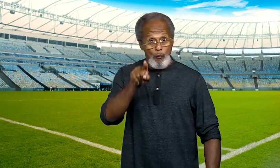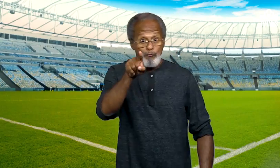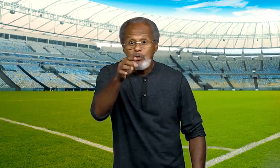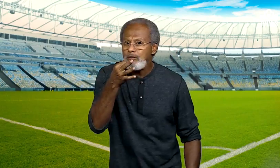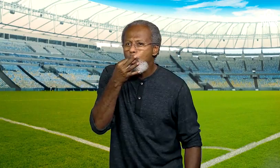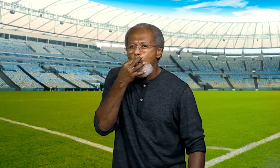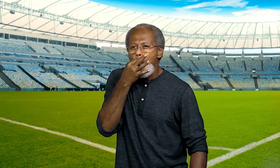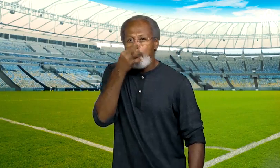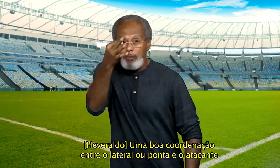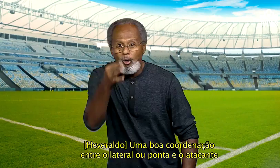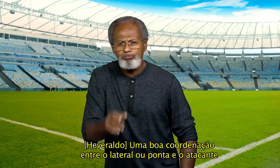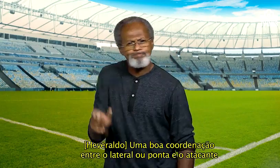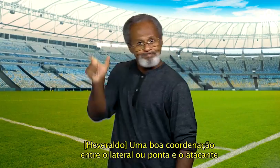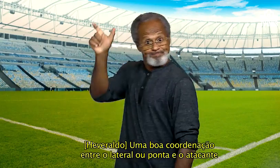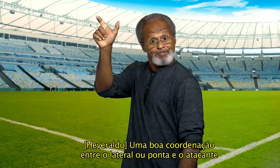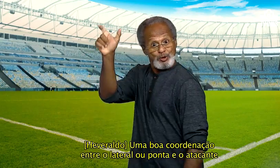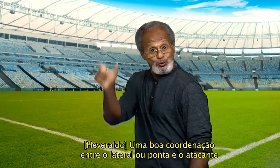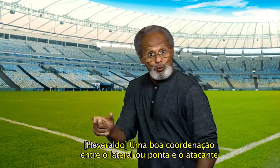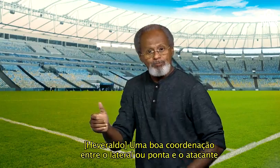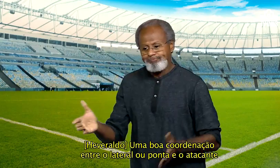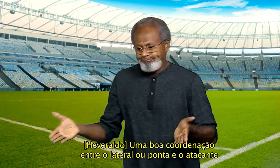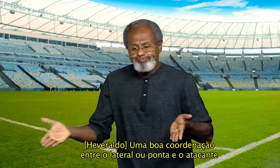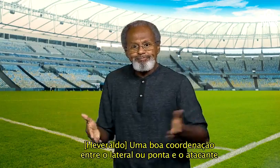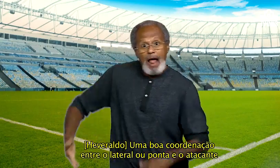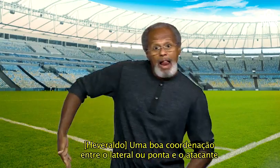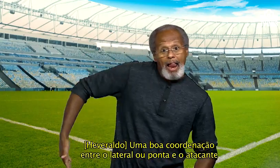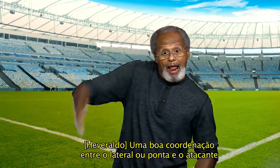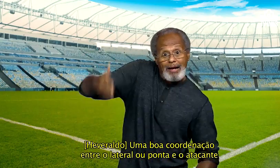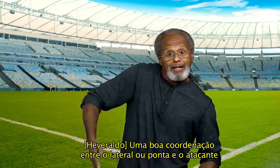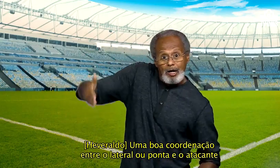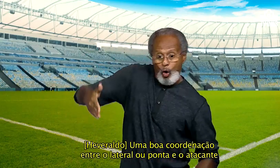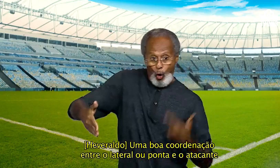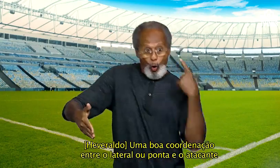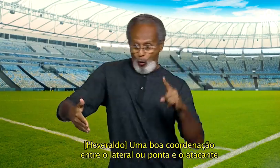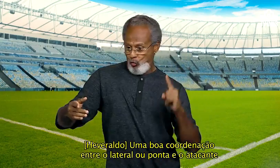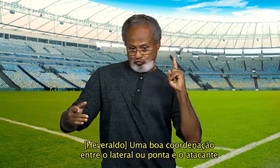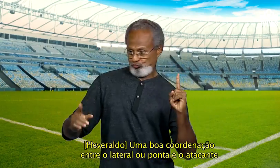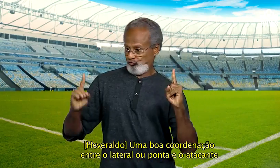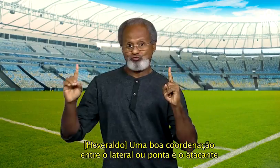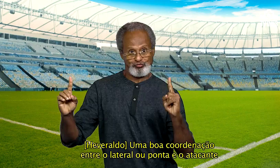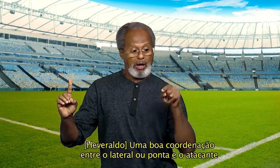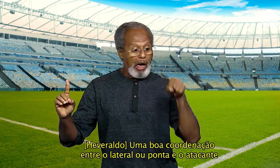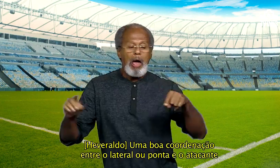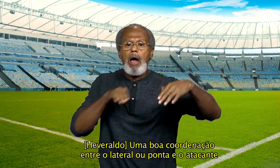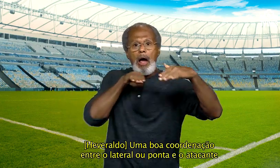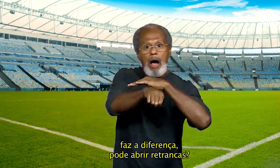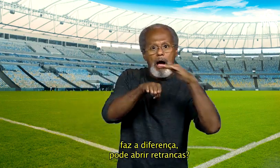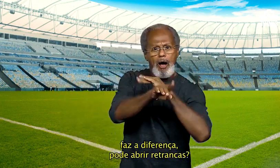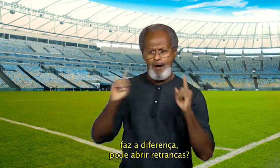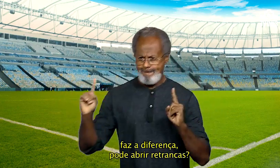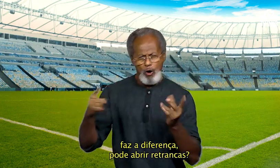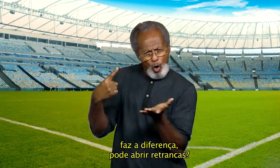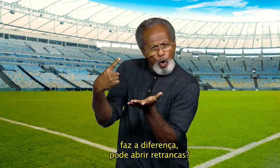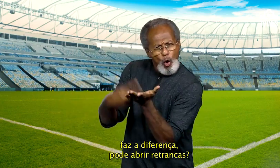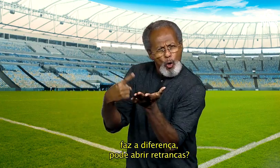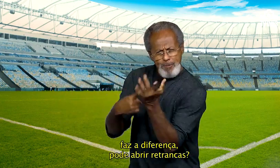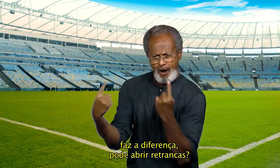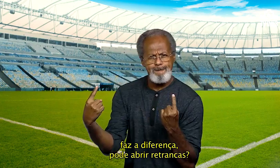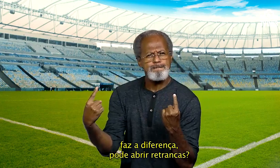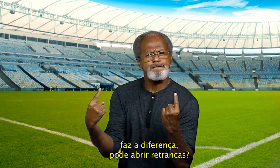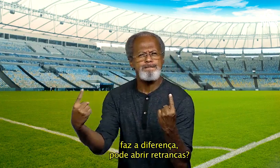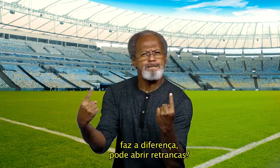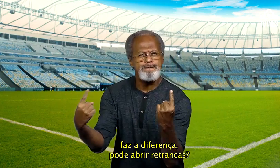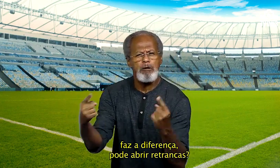Uma boa coordenação entre o lateral ou ponta e o atacante faz a diferença